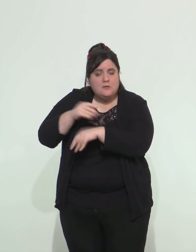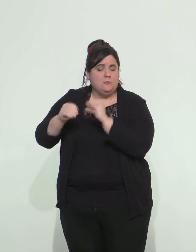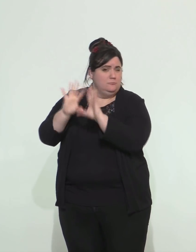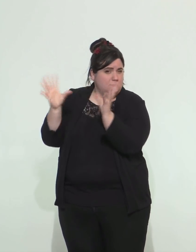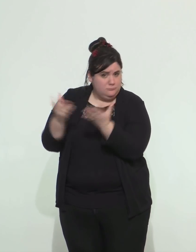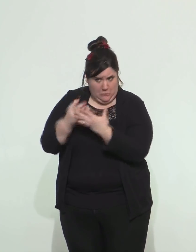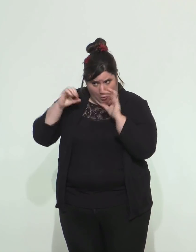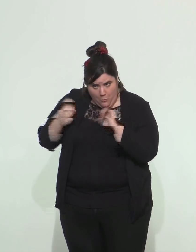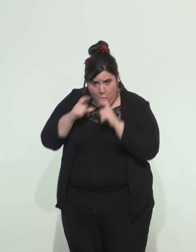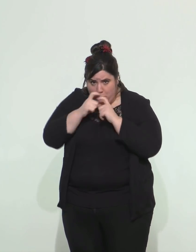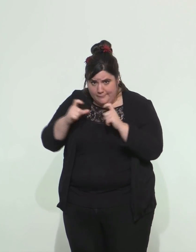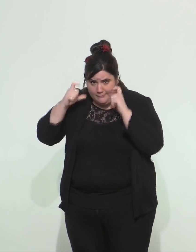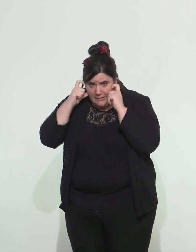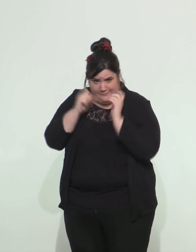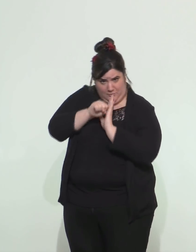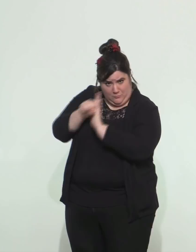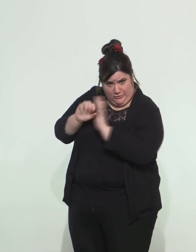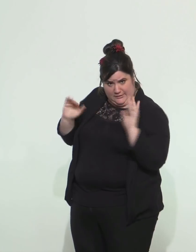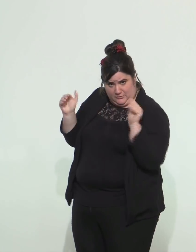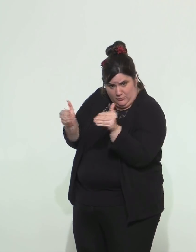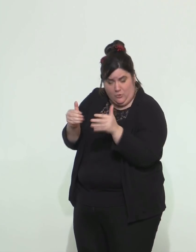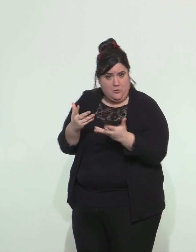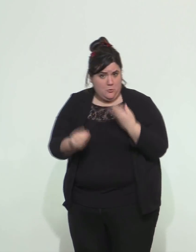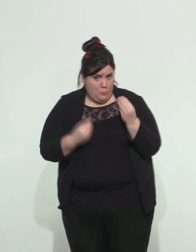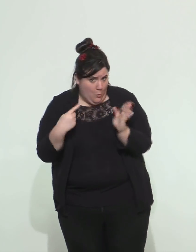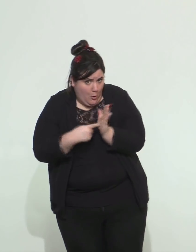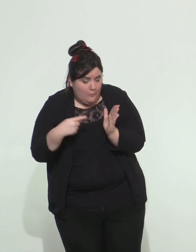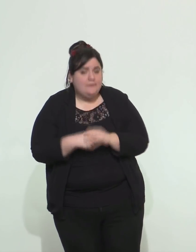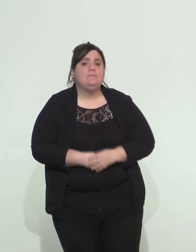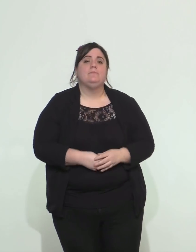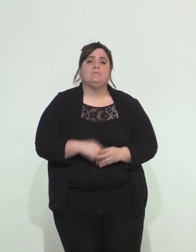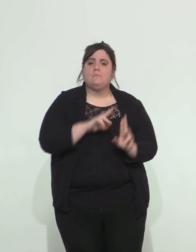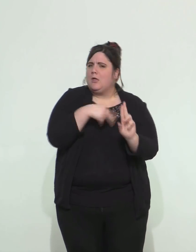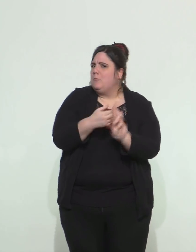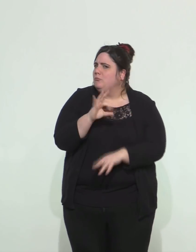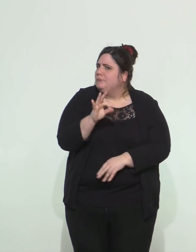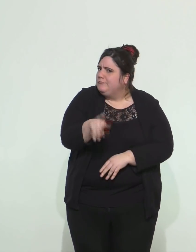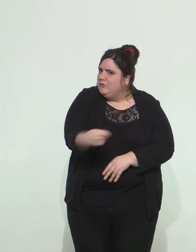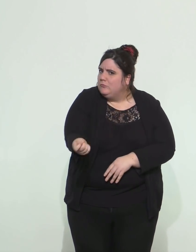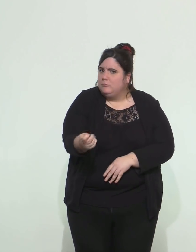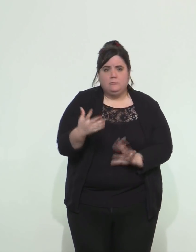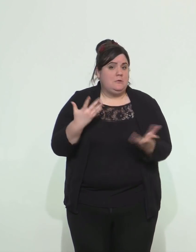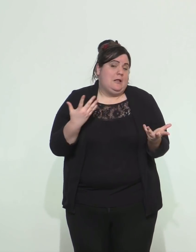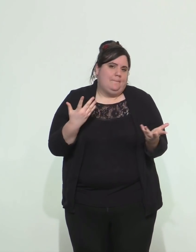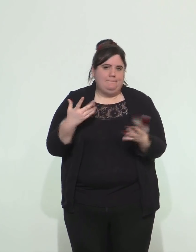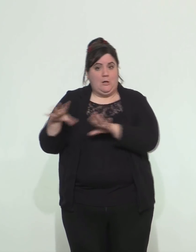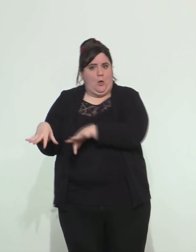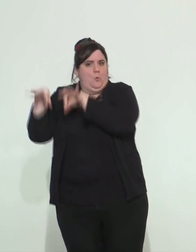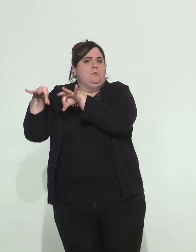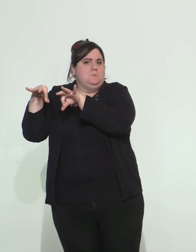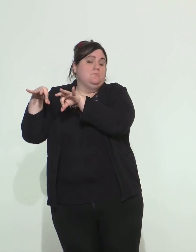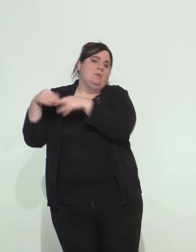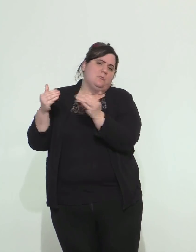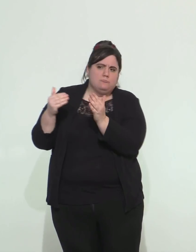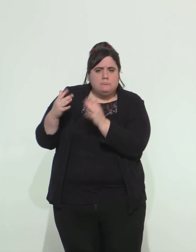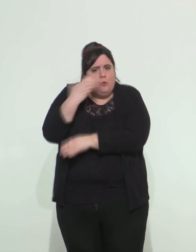fait partie du redémarrage de l'offre de soins. Vous savez que, évidemment, beaucoup d'activités se sont poursuivies. Il y a eu un travail magnifique